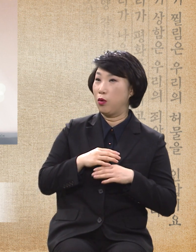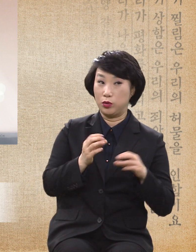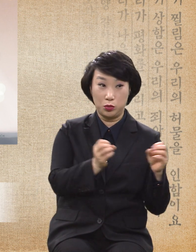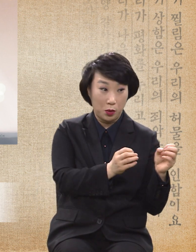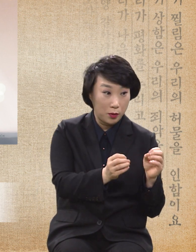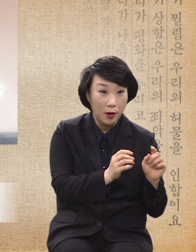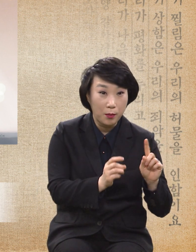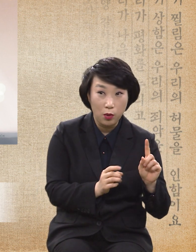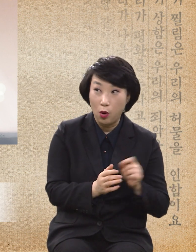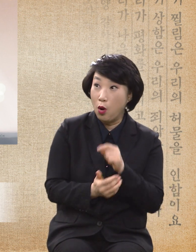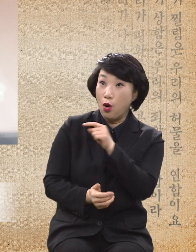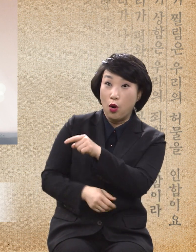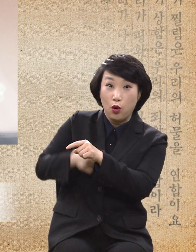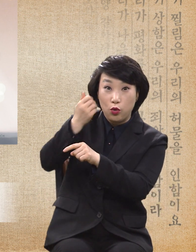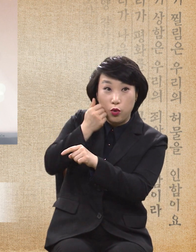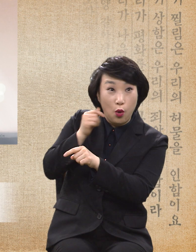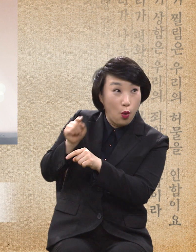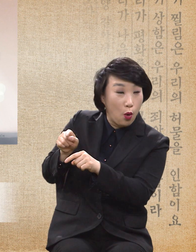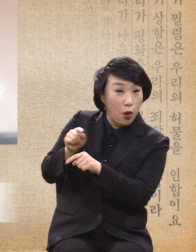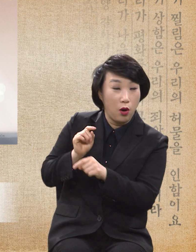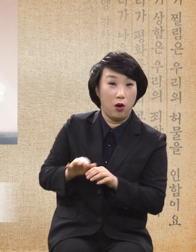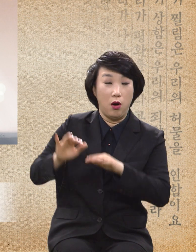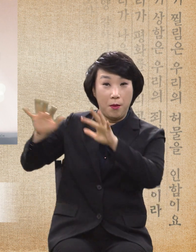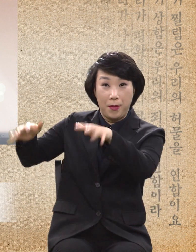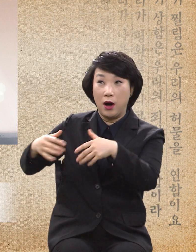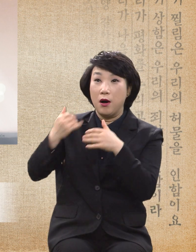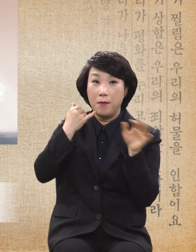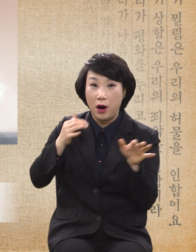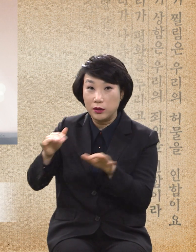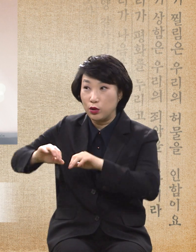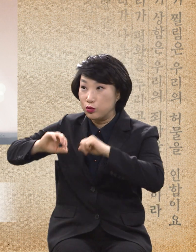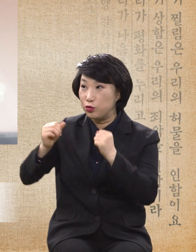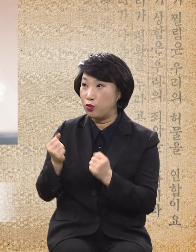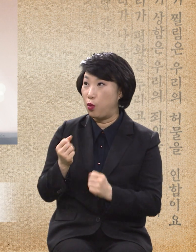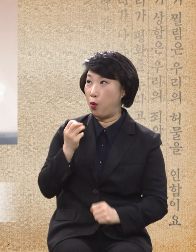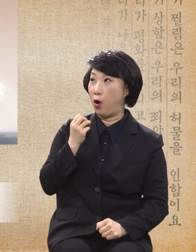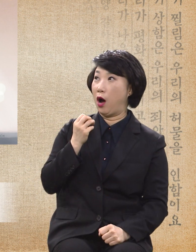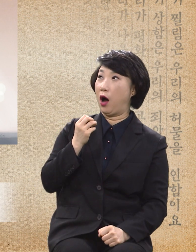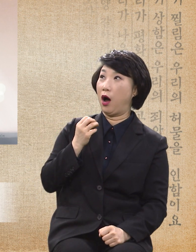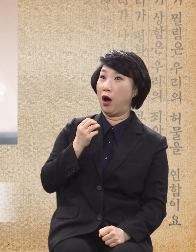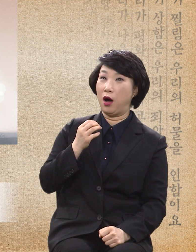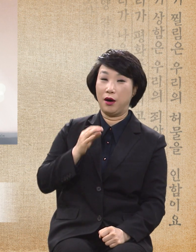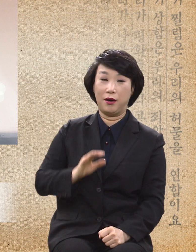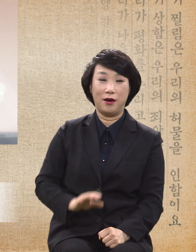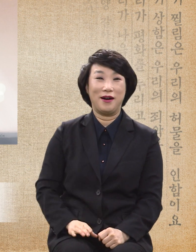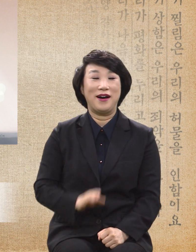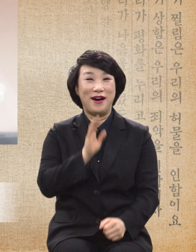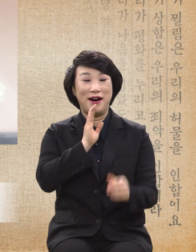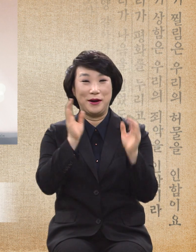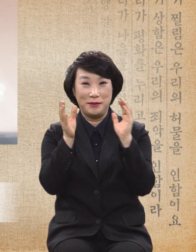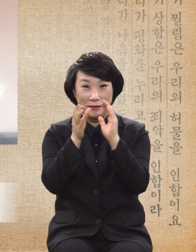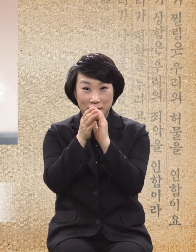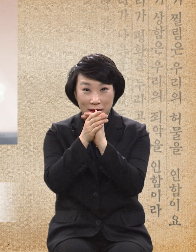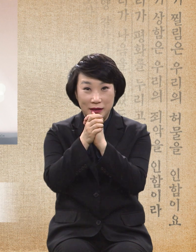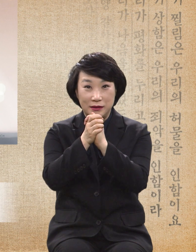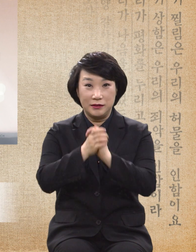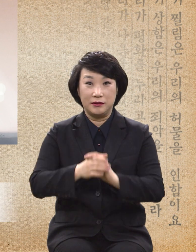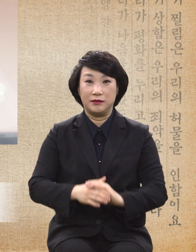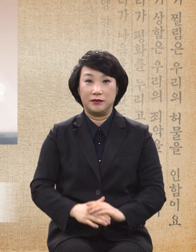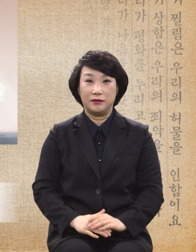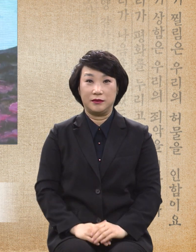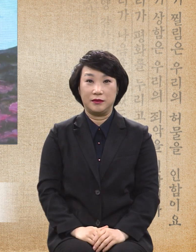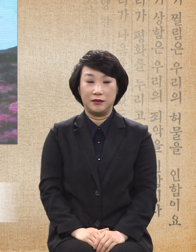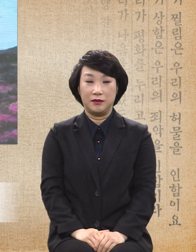서로 말하되 저가 뉘기에 바람과 바다도 순종하는고 하였더라. 아멘.